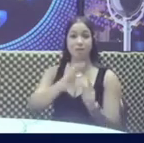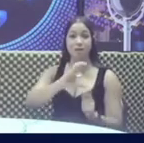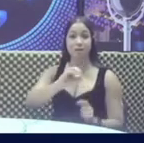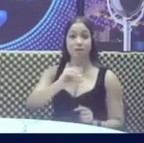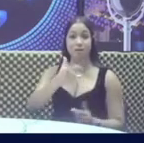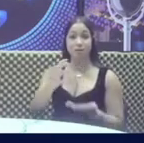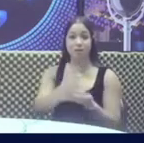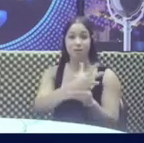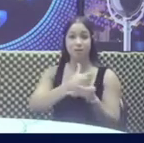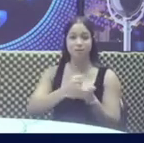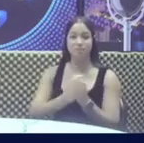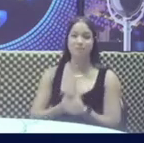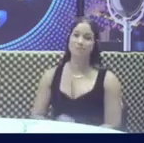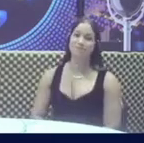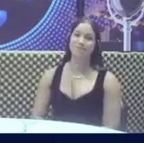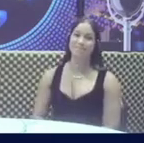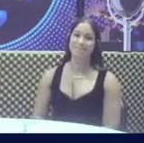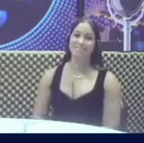carbono.